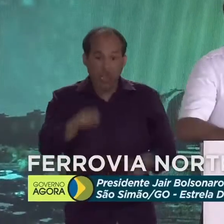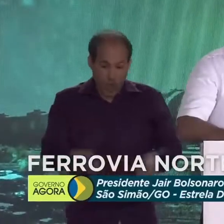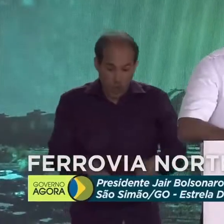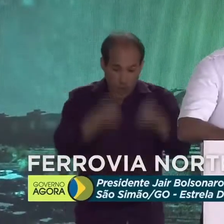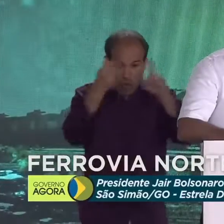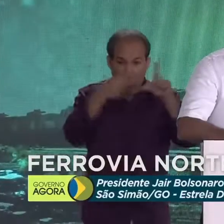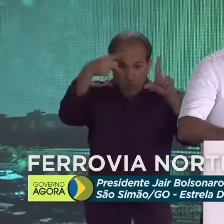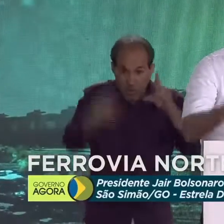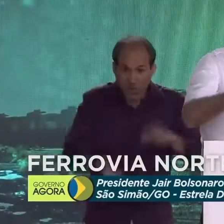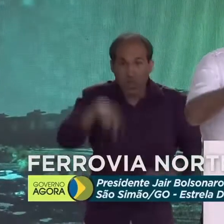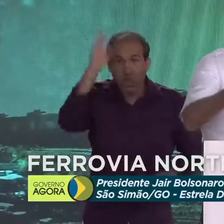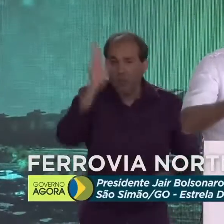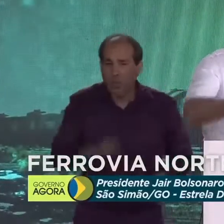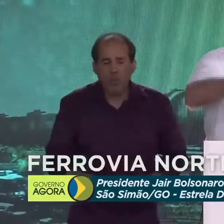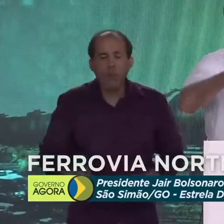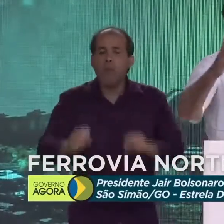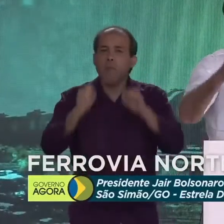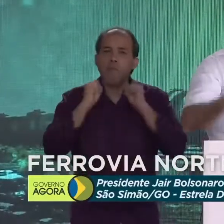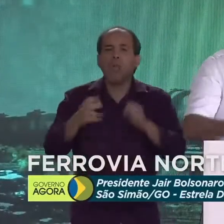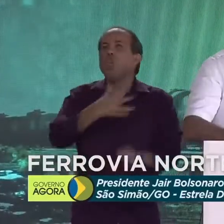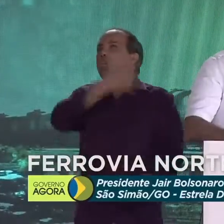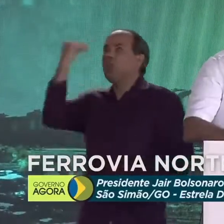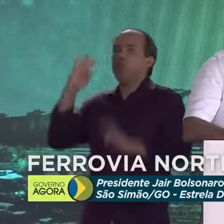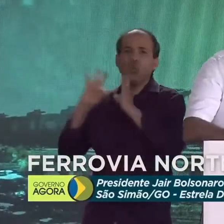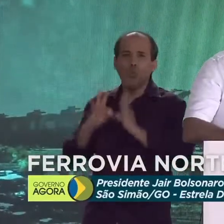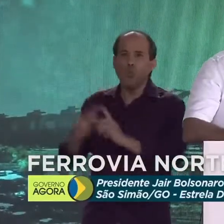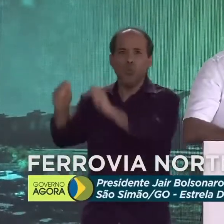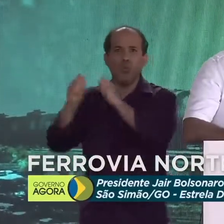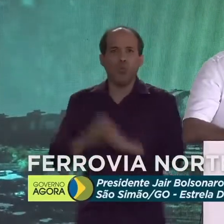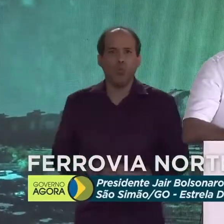nossa economia, pode esquecer um montão de coisa.